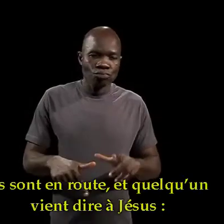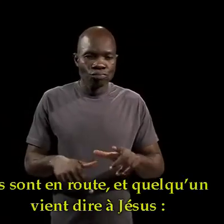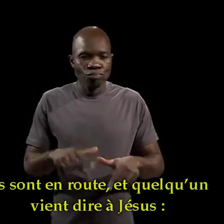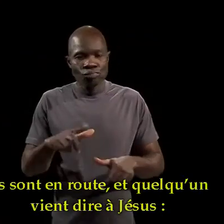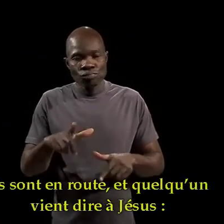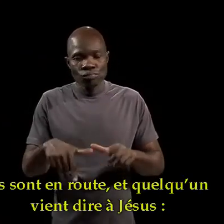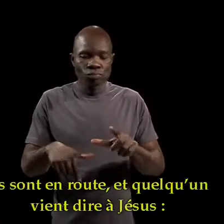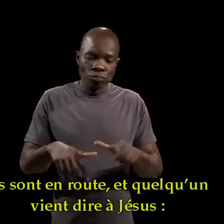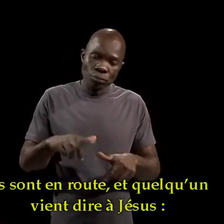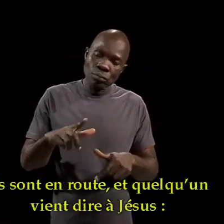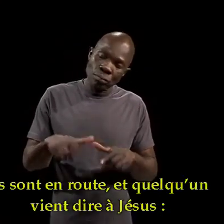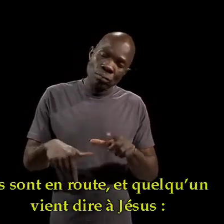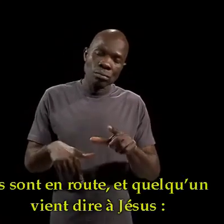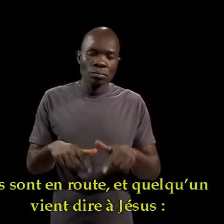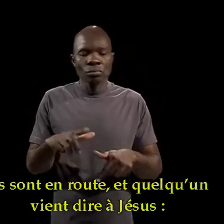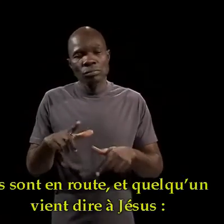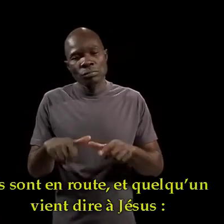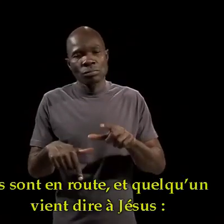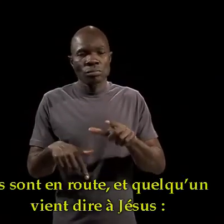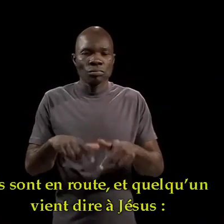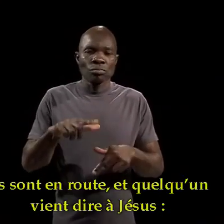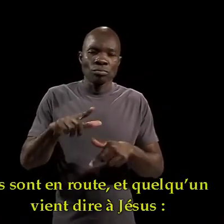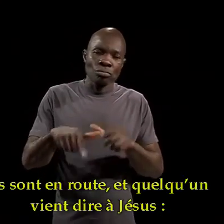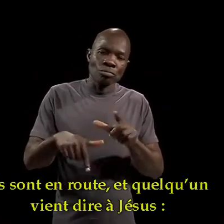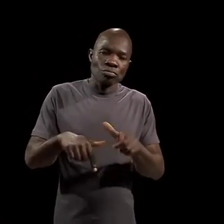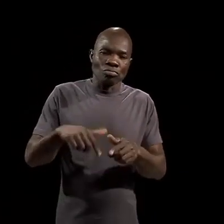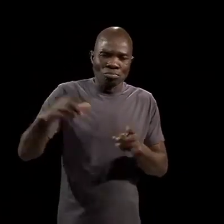Ils sont en route, et quelqu'un vient dire à Jésus: